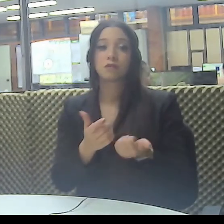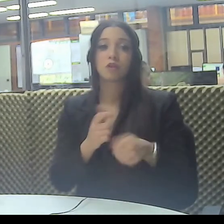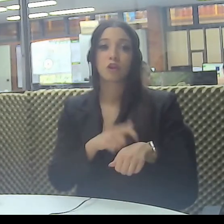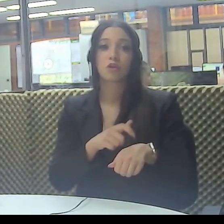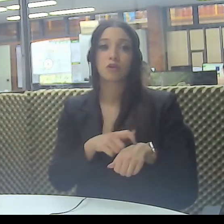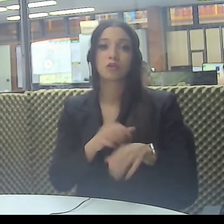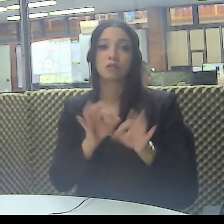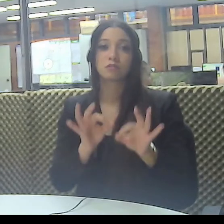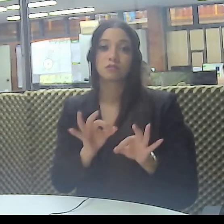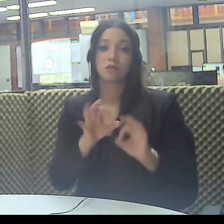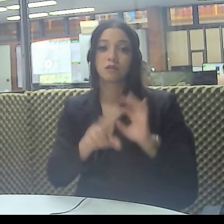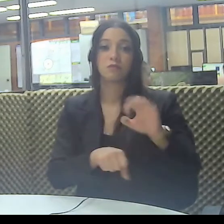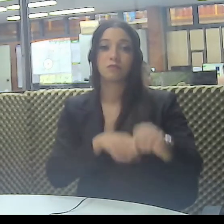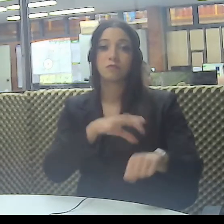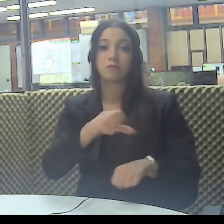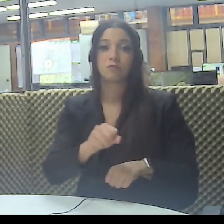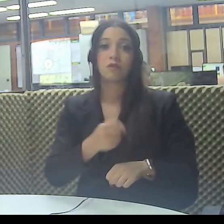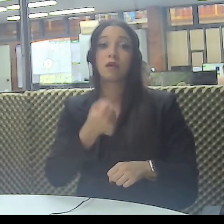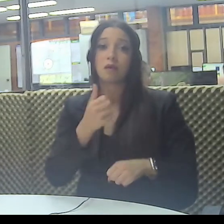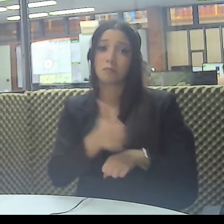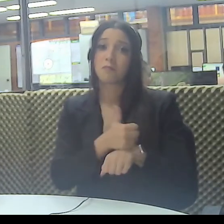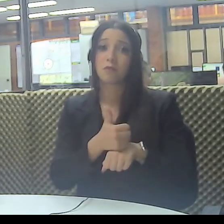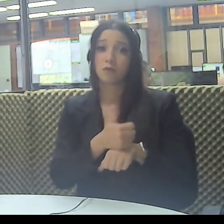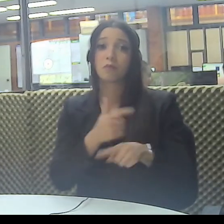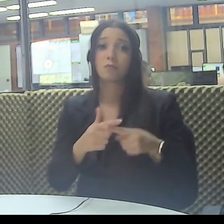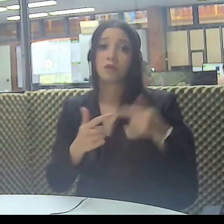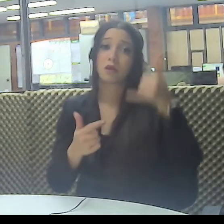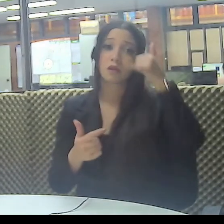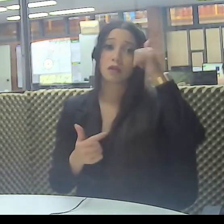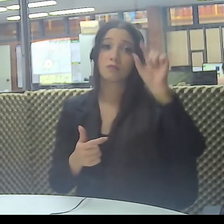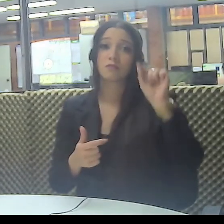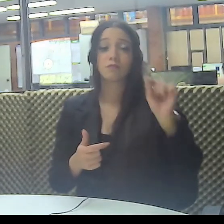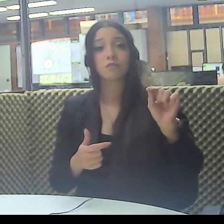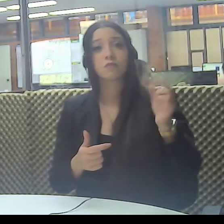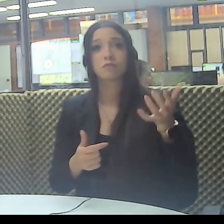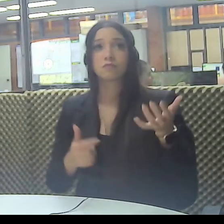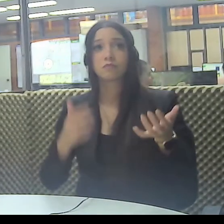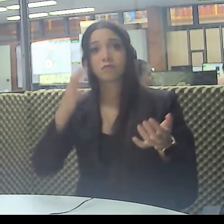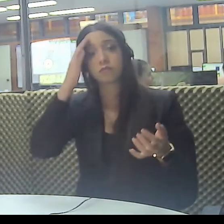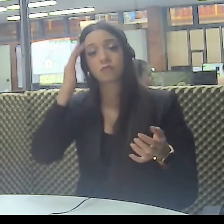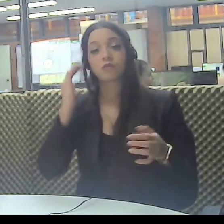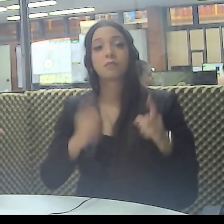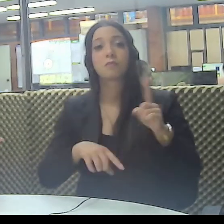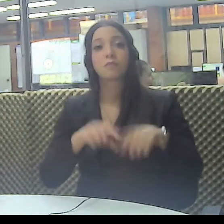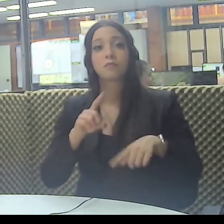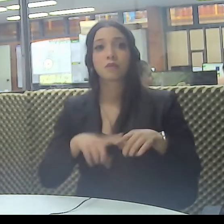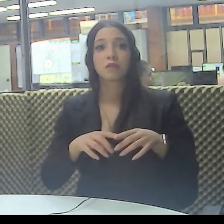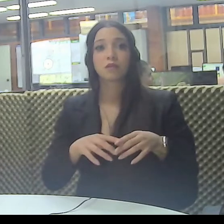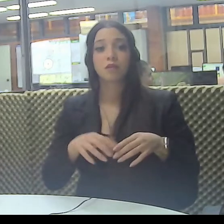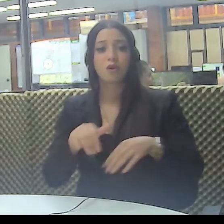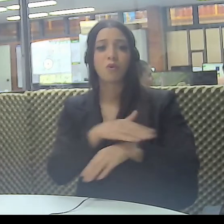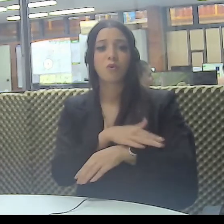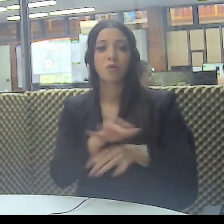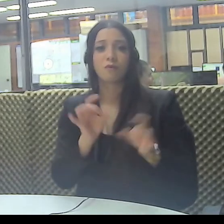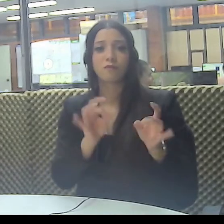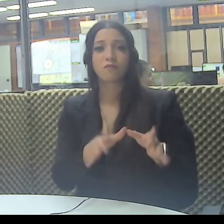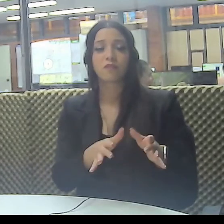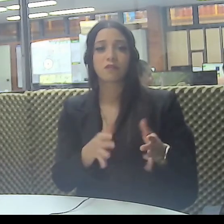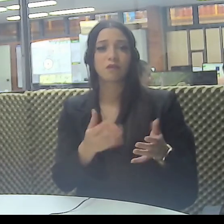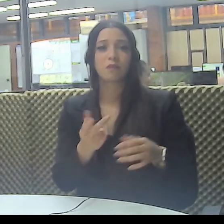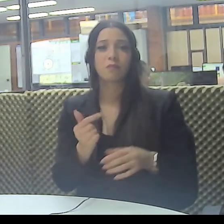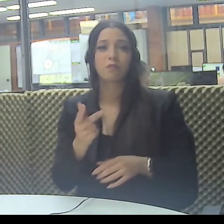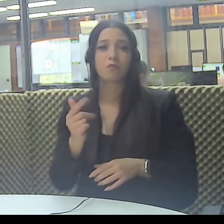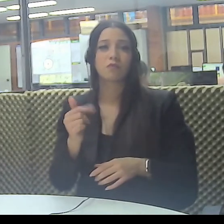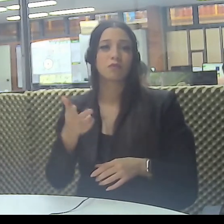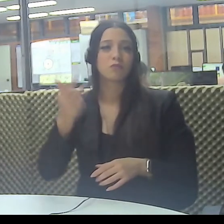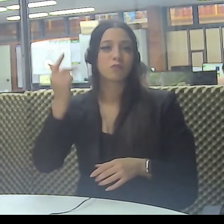dia onde a coleta passa, é bem melhor, porque você evita que o material fique ali na rua, na lixeira, por